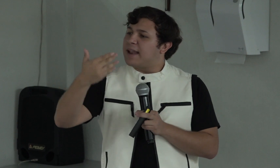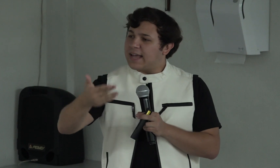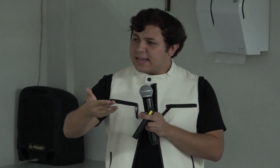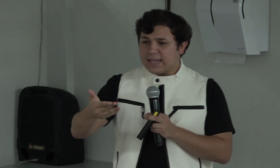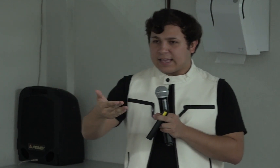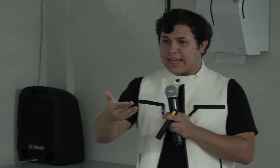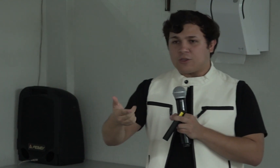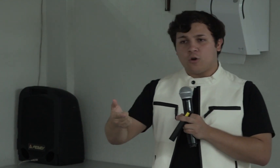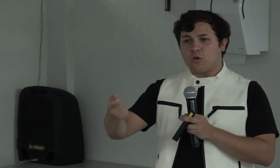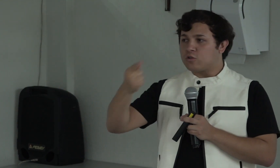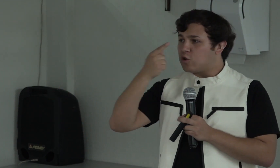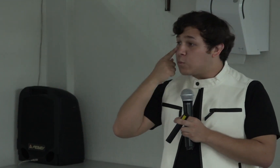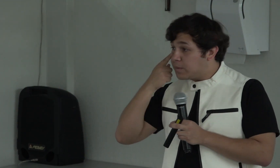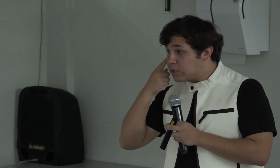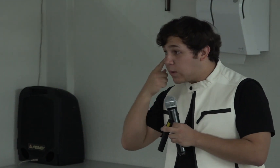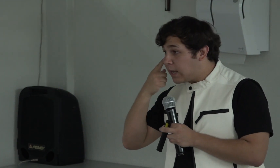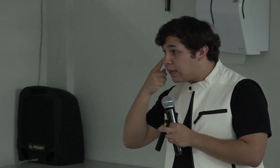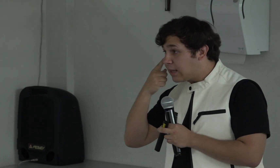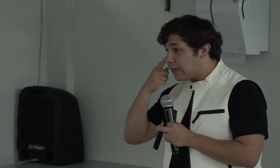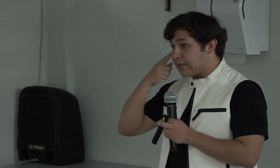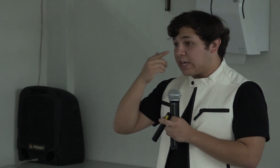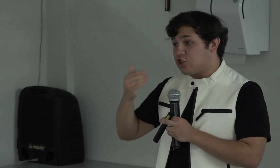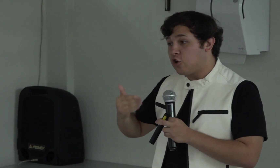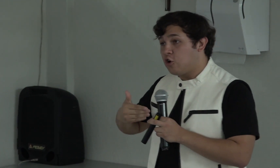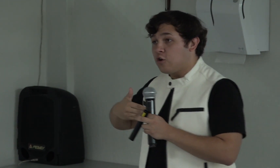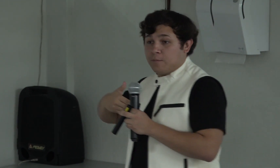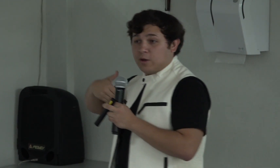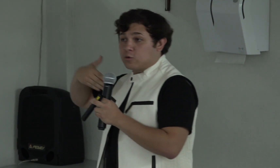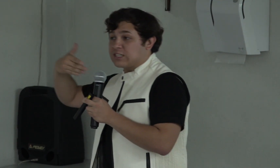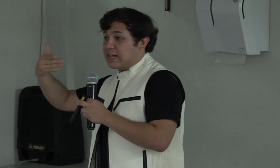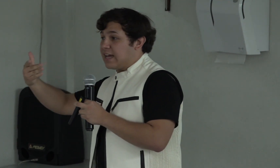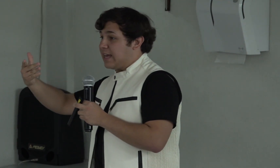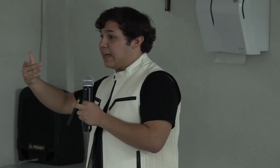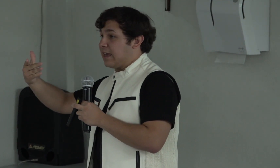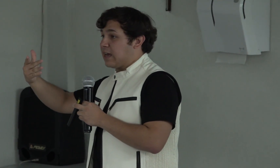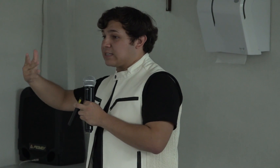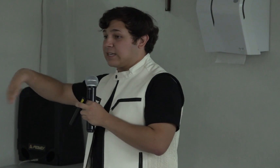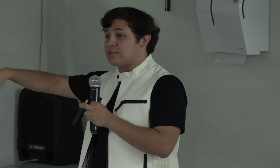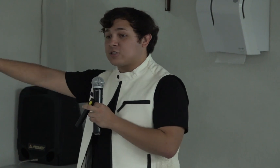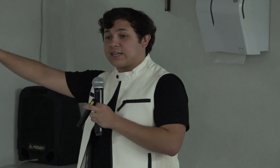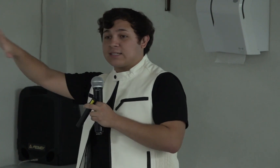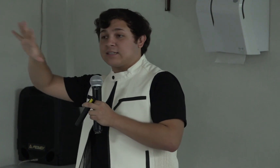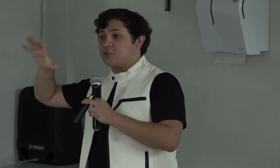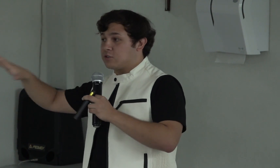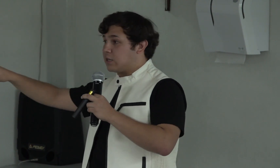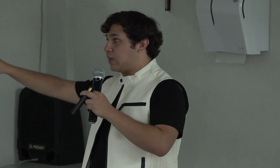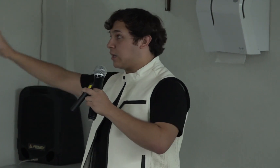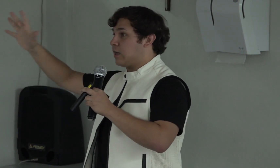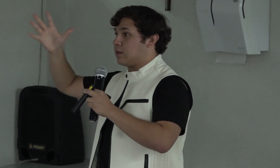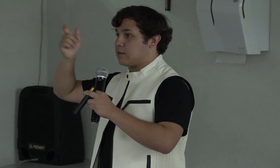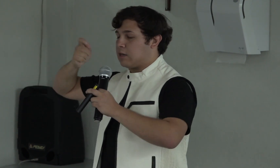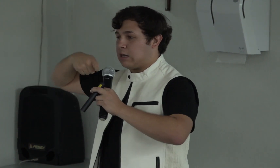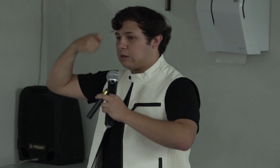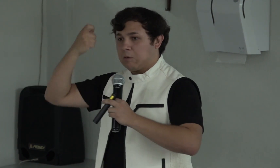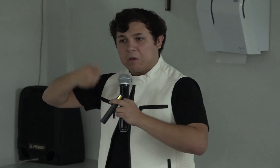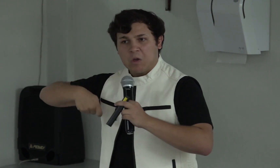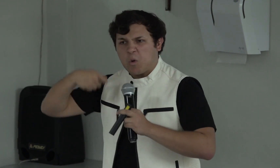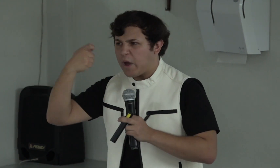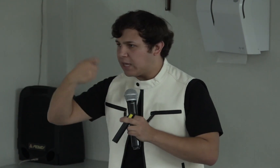hablar que yo soy muy visual, que yo me gusta hacer estos ejercicios de jueguitos